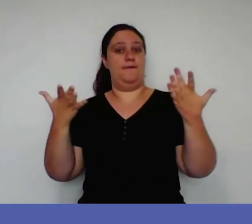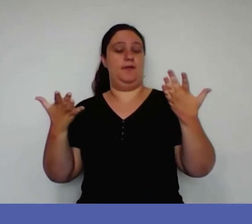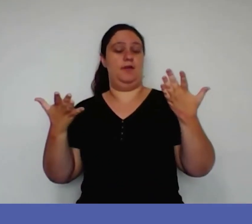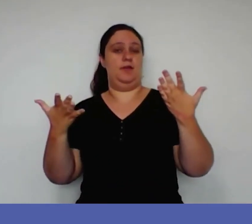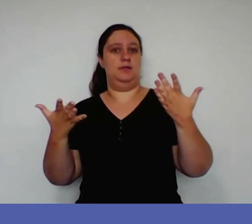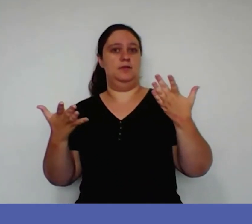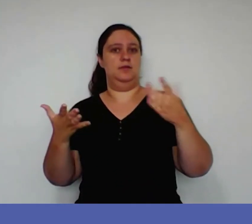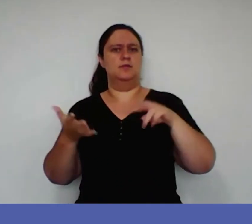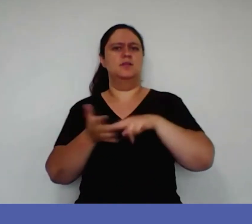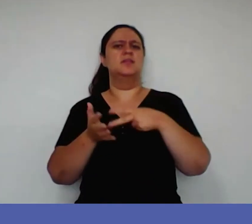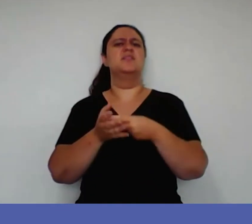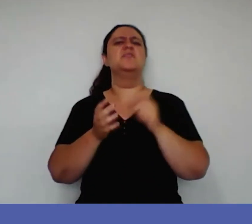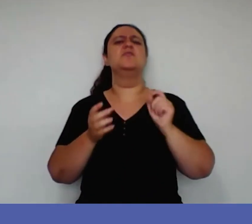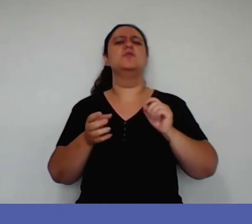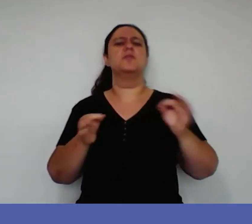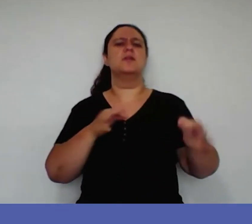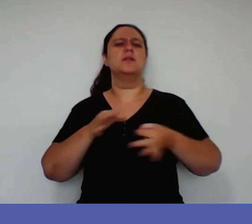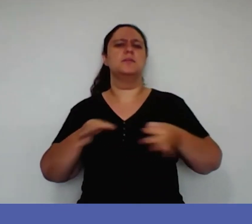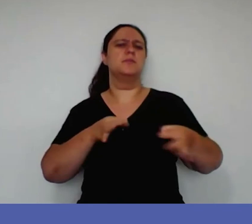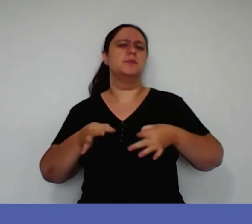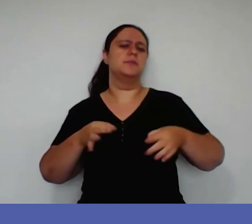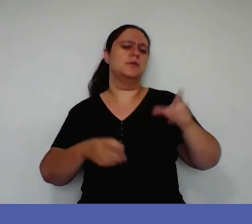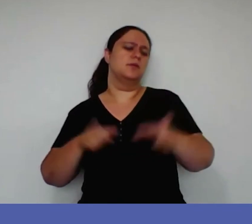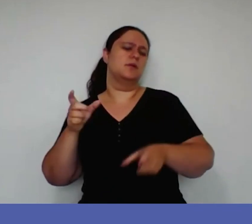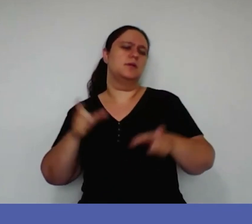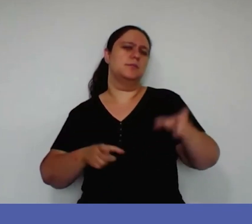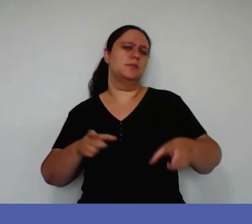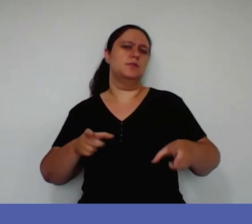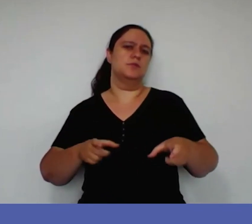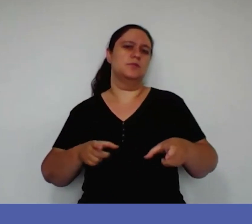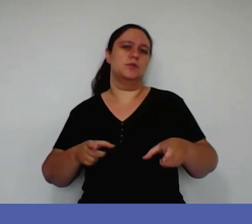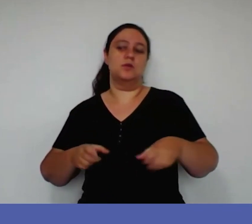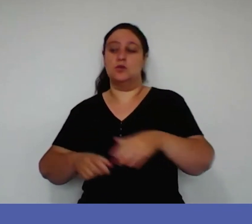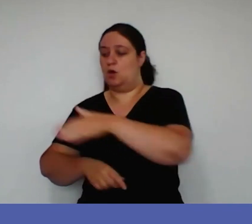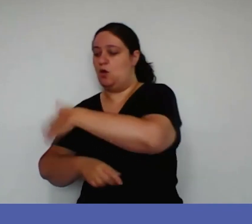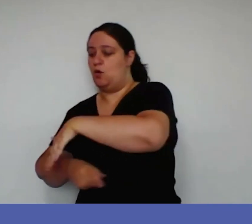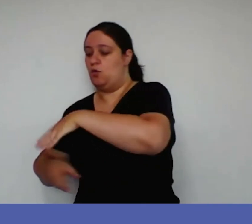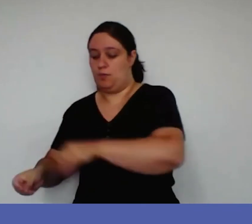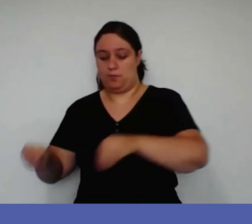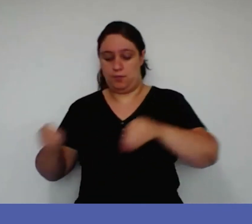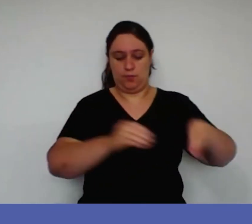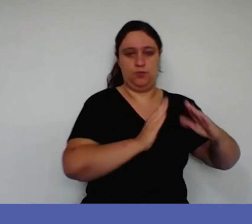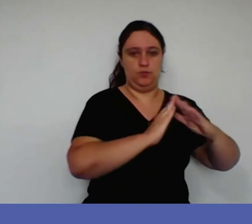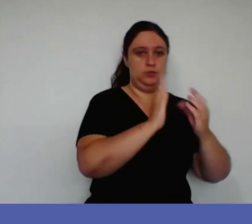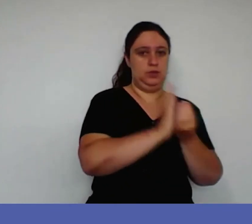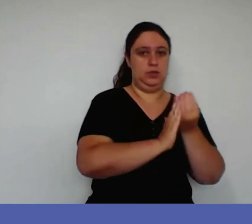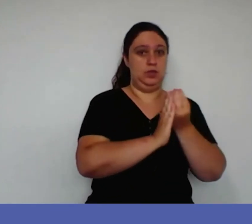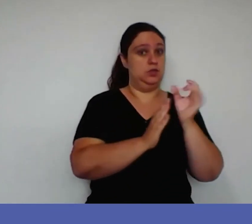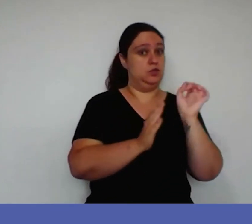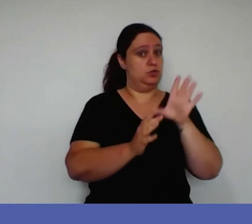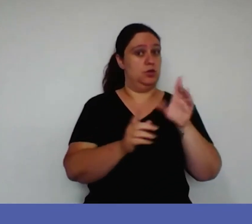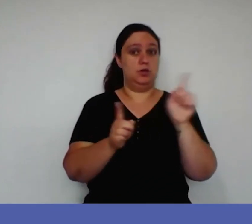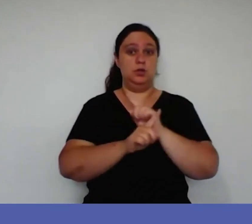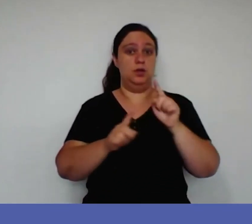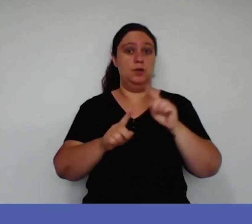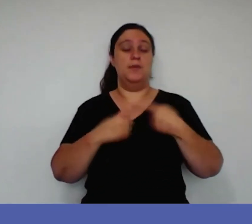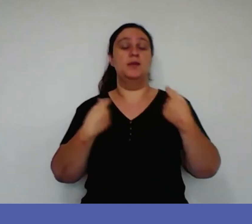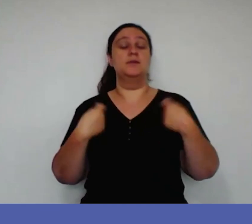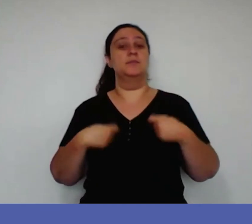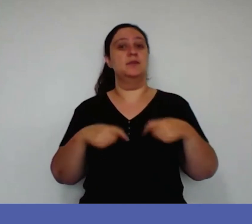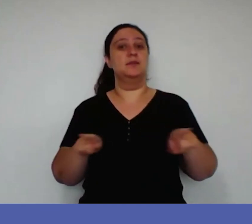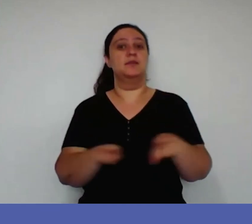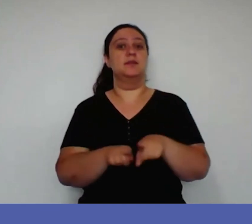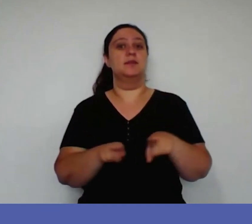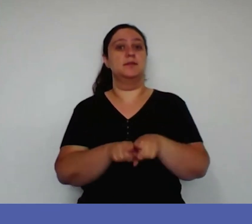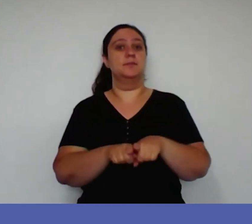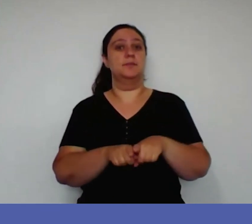pessoas para as bodas? Não apenas tirar das ruas, trazer para a vida da igreja. Precisa, junto conosco na vida da igreja, sermos